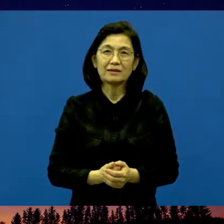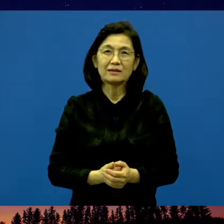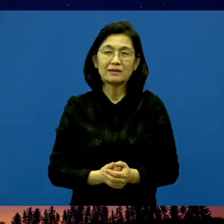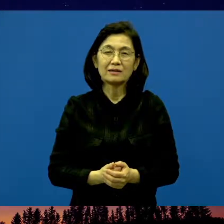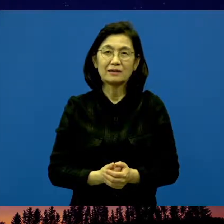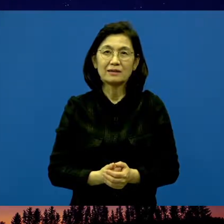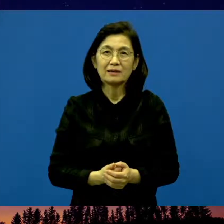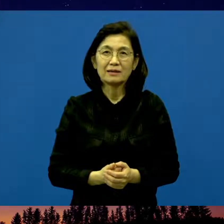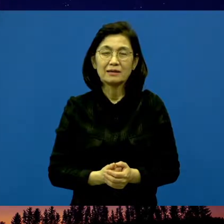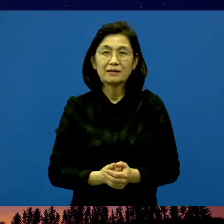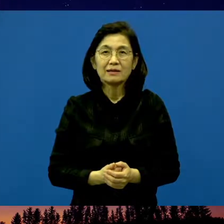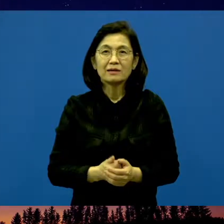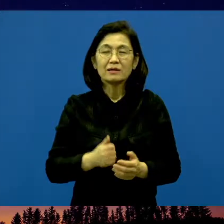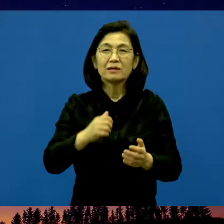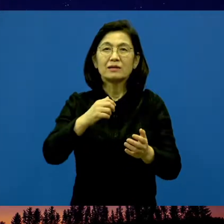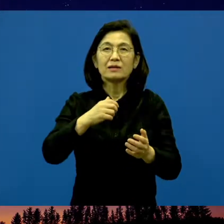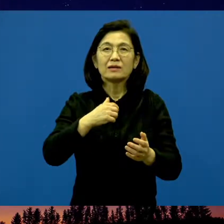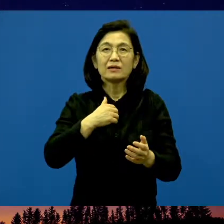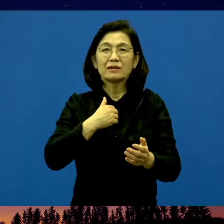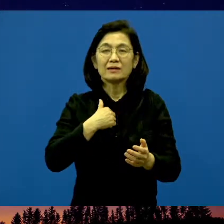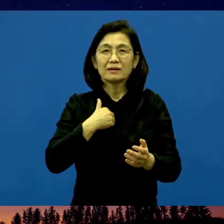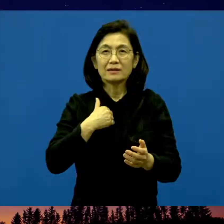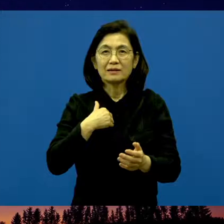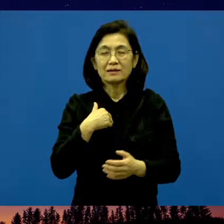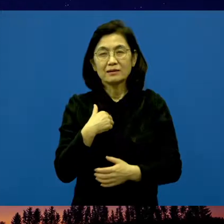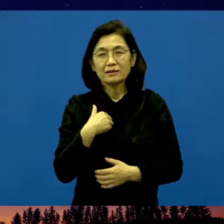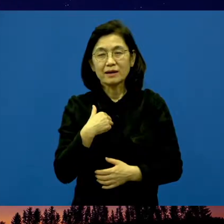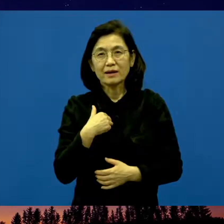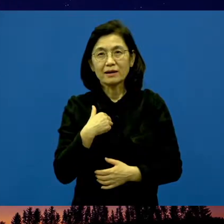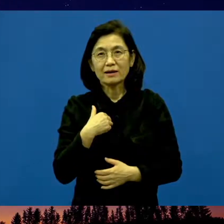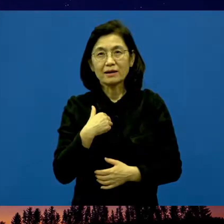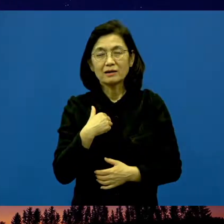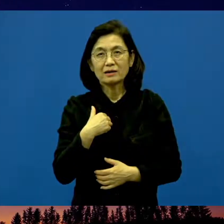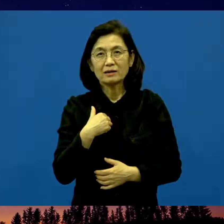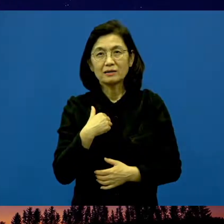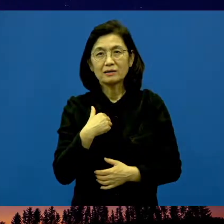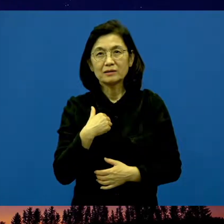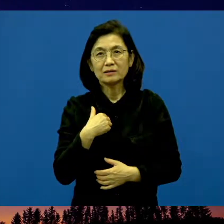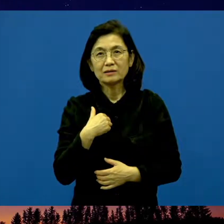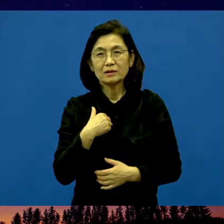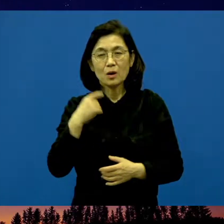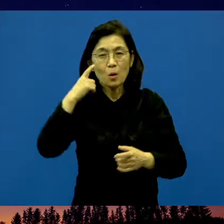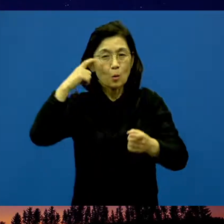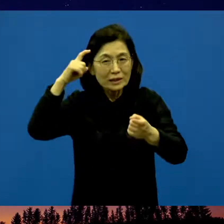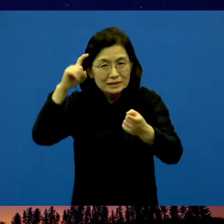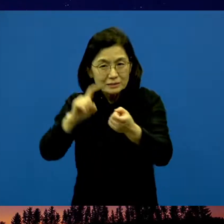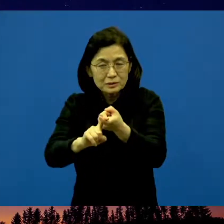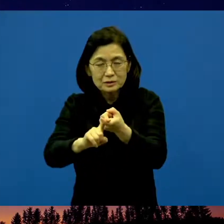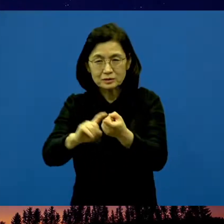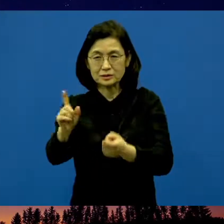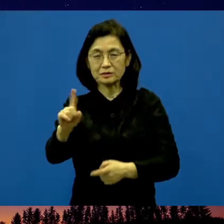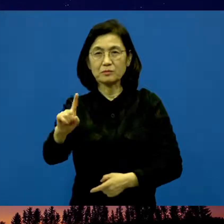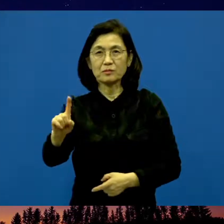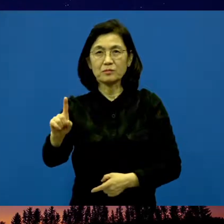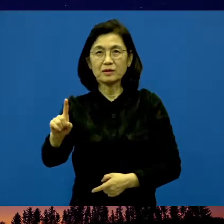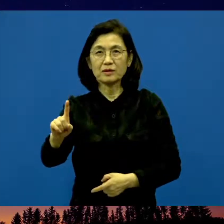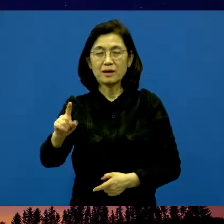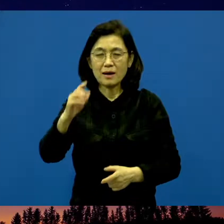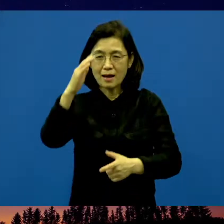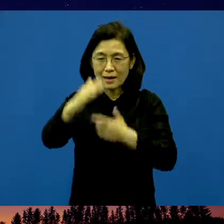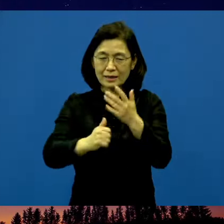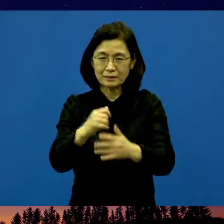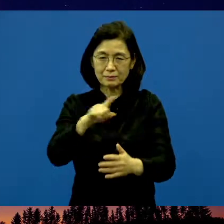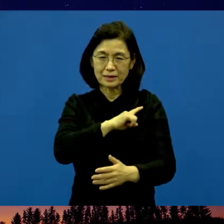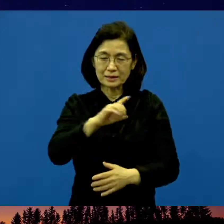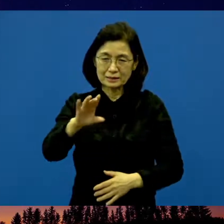따라가고 행동하는 것이죠. 문제는 끌리는 것이 무엇이냐 하는 것입니다. 하나님이 가장 먼저 하시는 일은 우리 안에